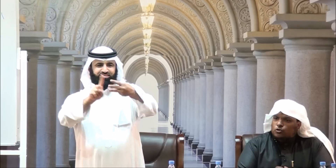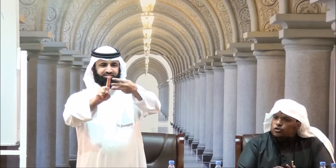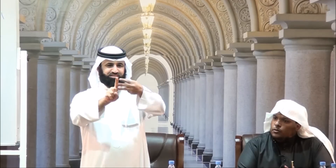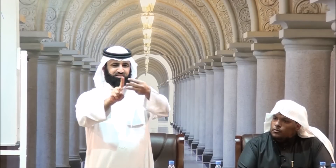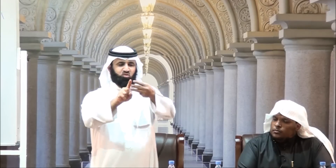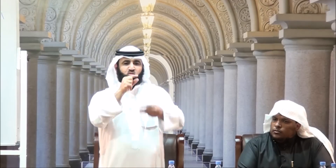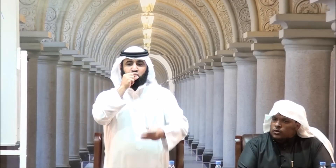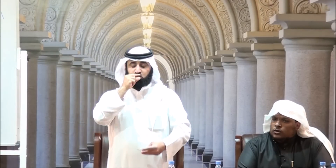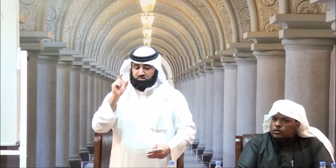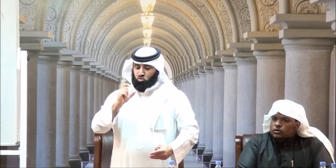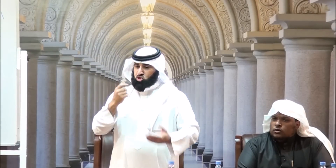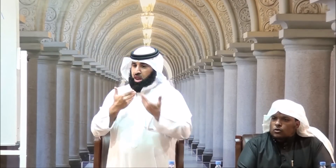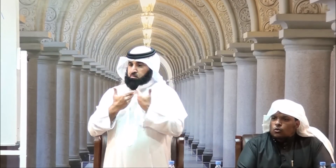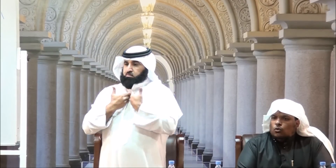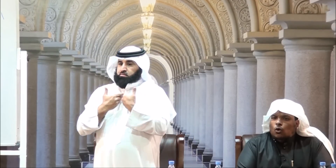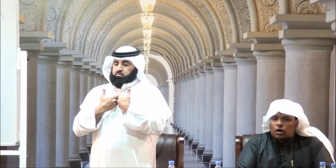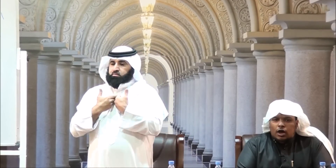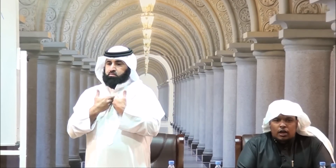مسلم